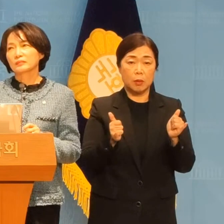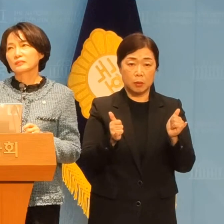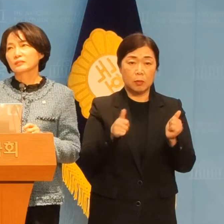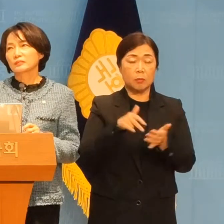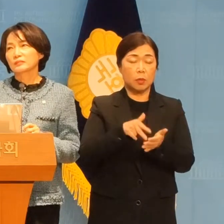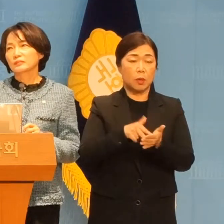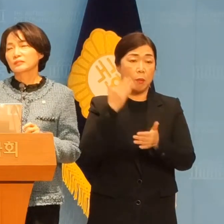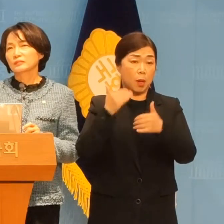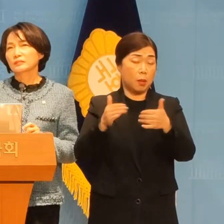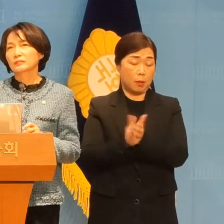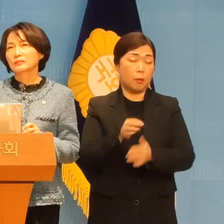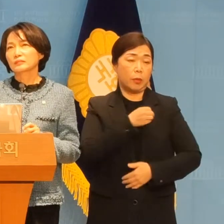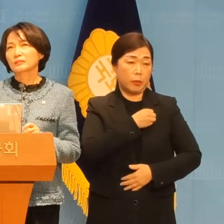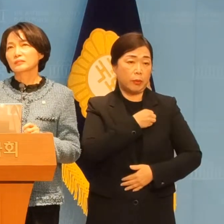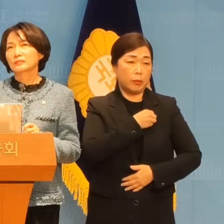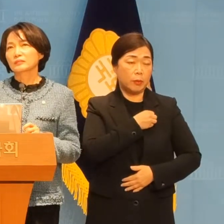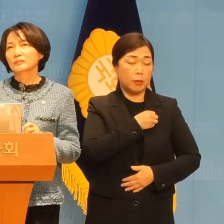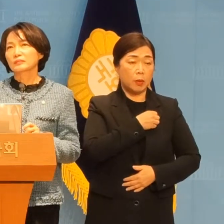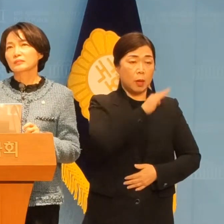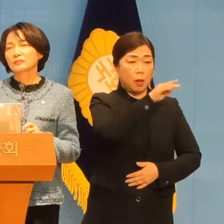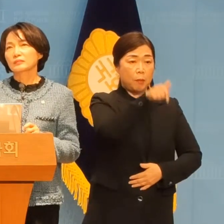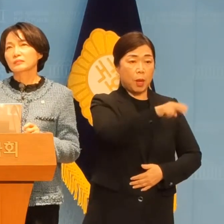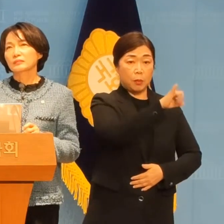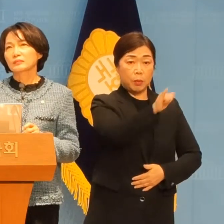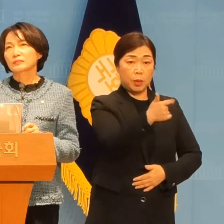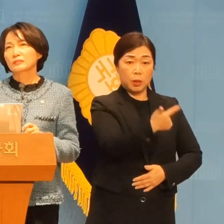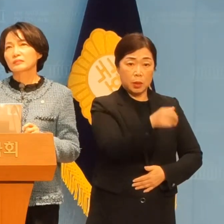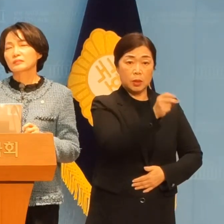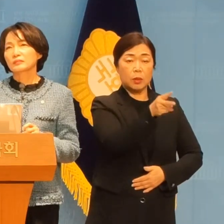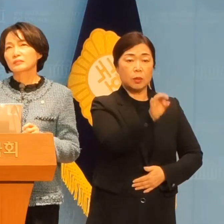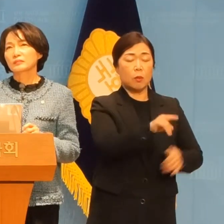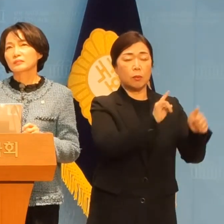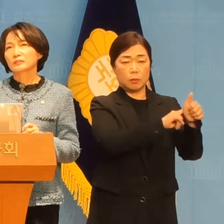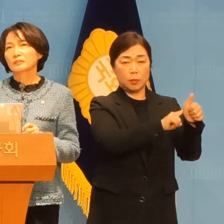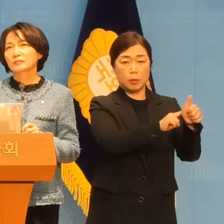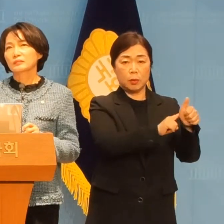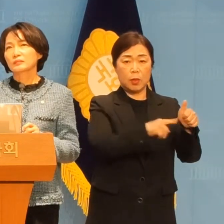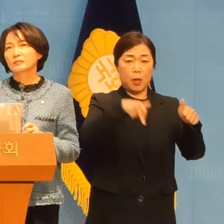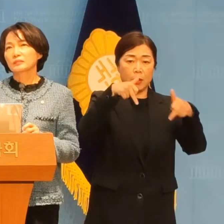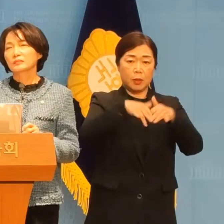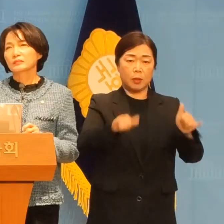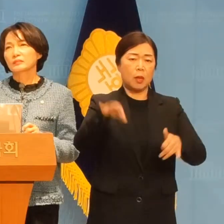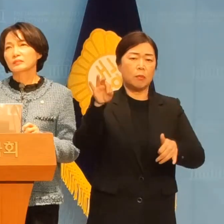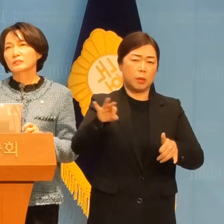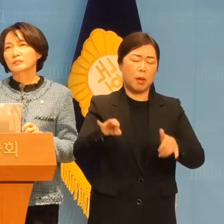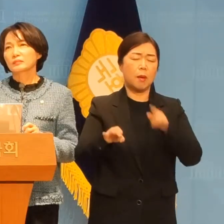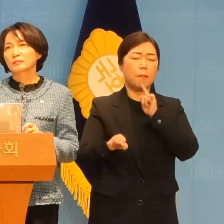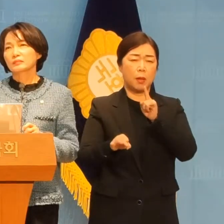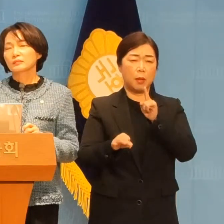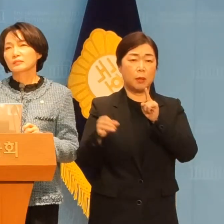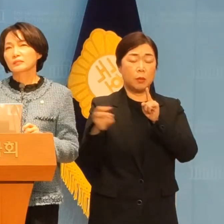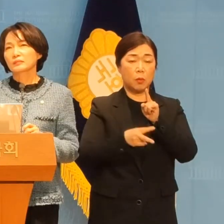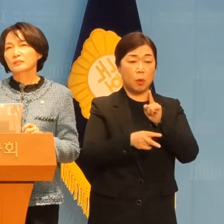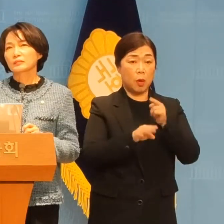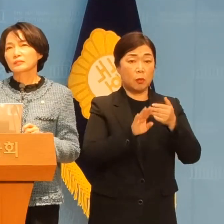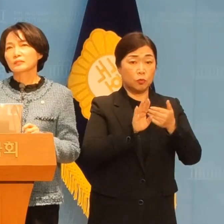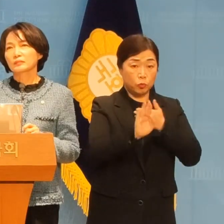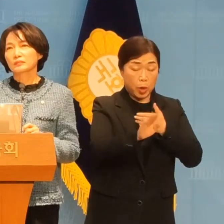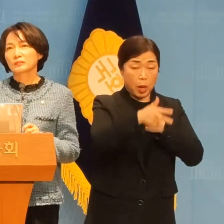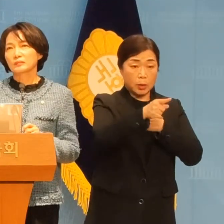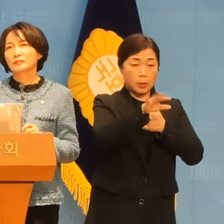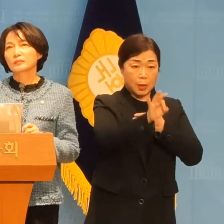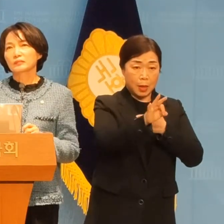대변인의 장애인 비하 발언은 물론 이후 장동혁 대표와 송원석 원내대표